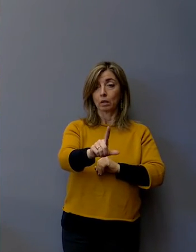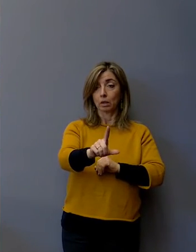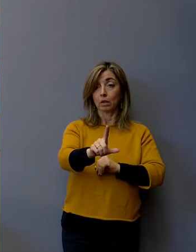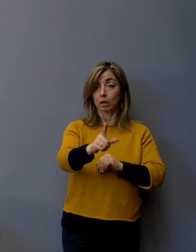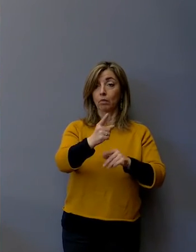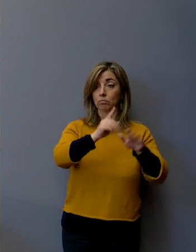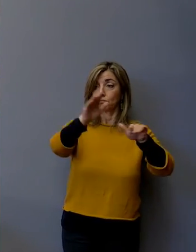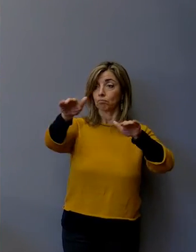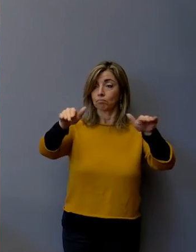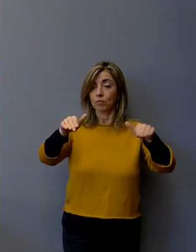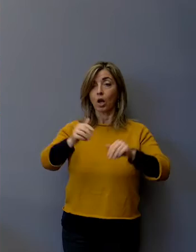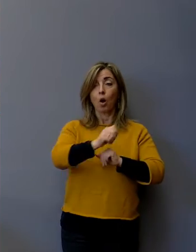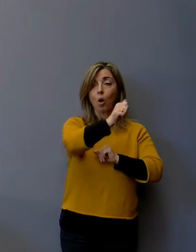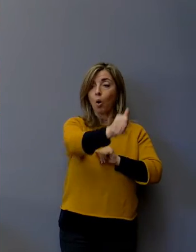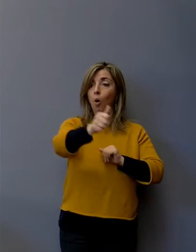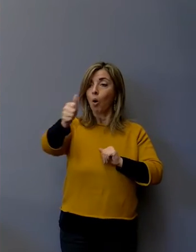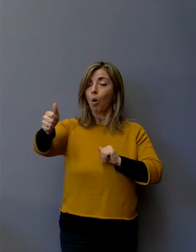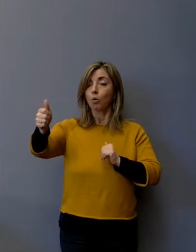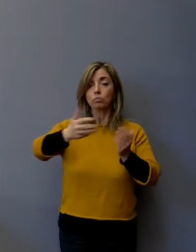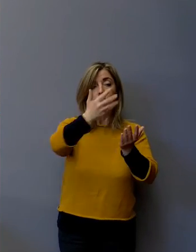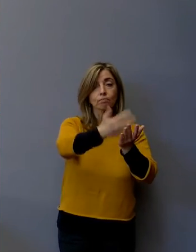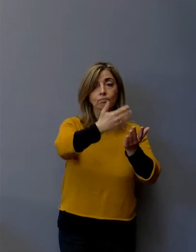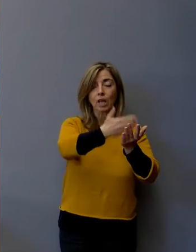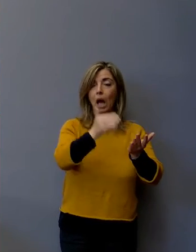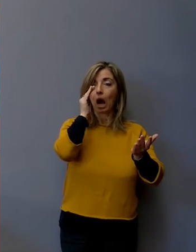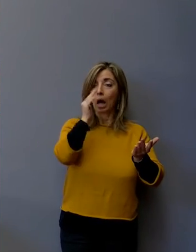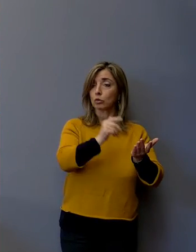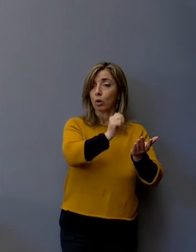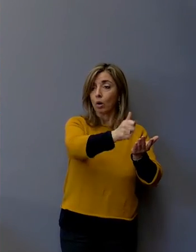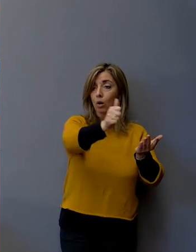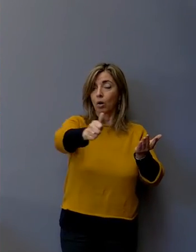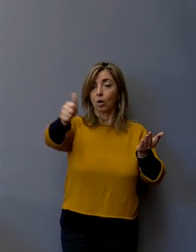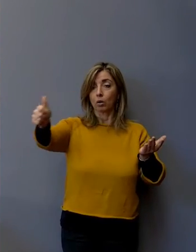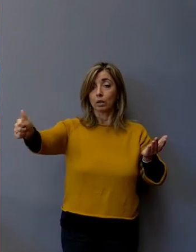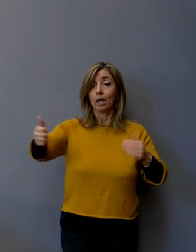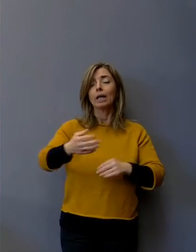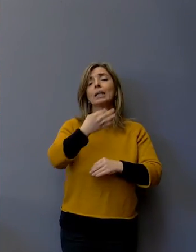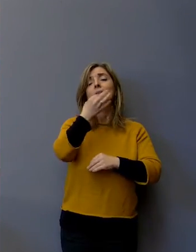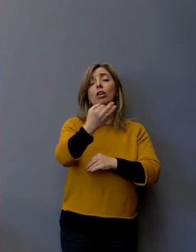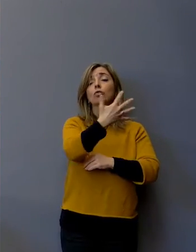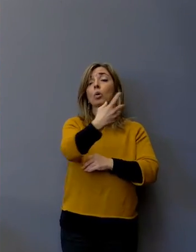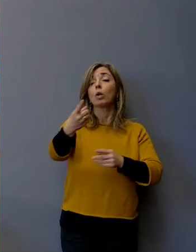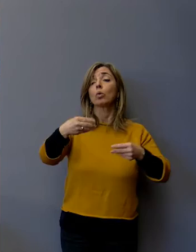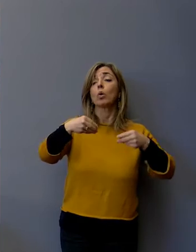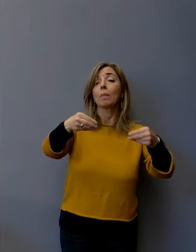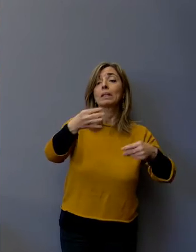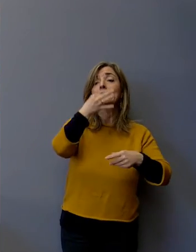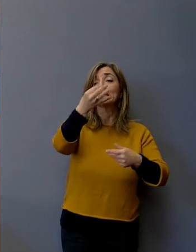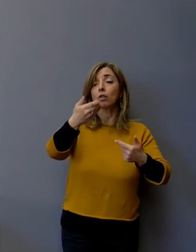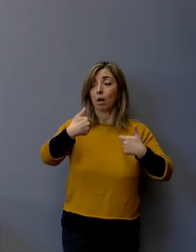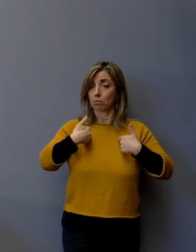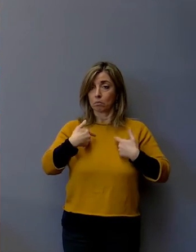il fatto che 51 e partecipe non vuol dire e noi ci siamo e possono venire a proporci i